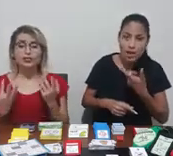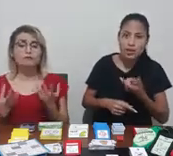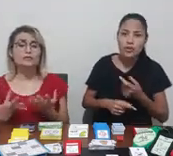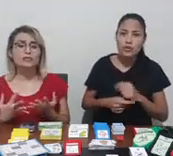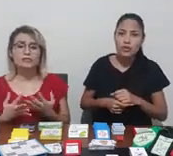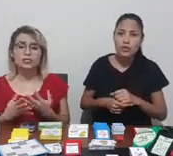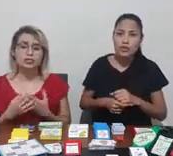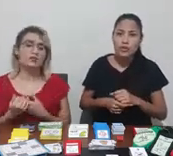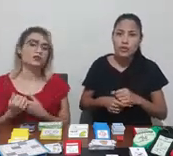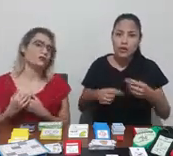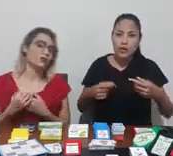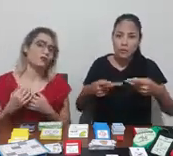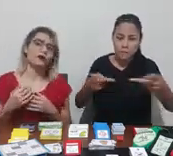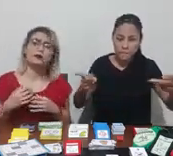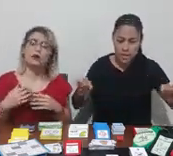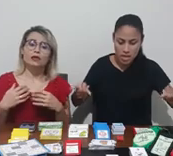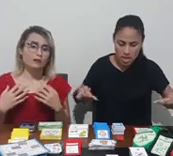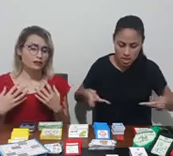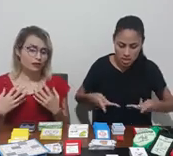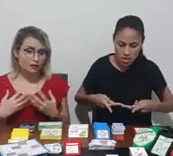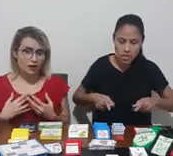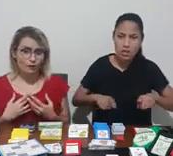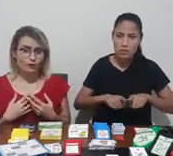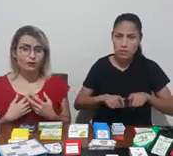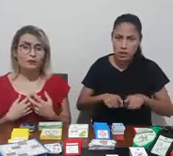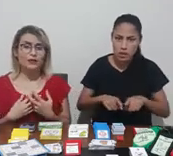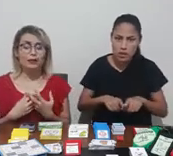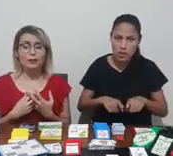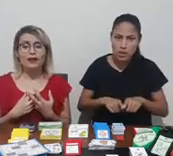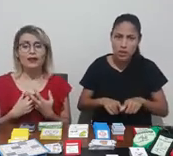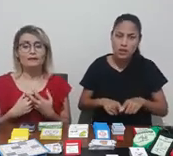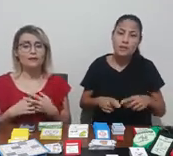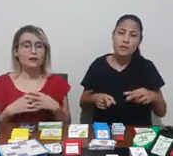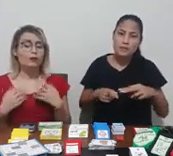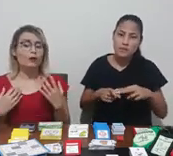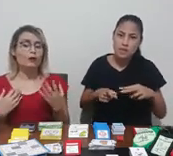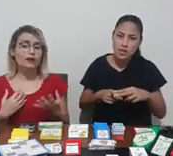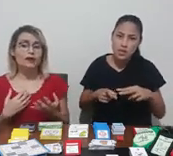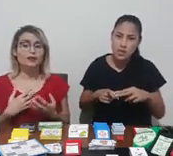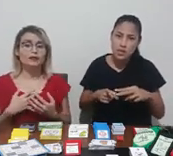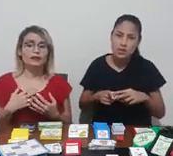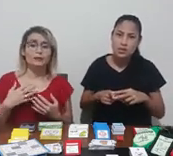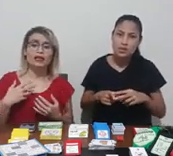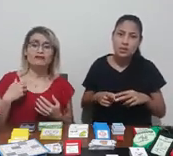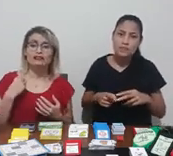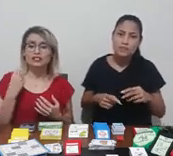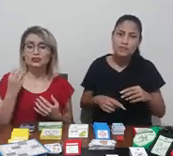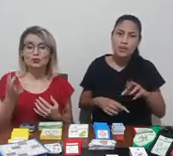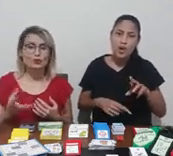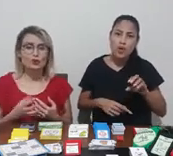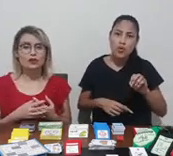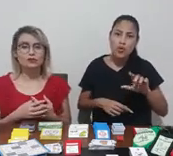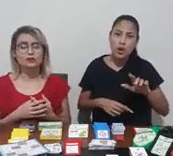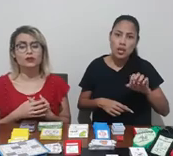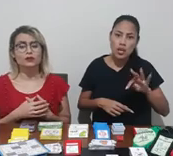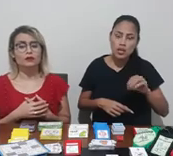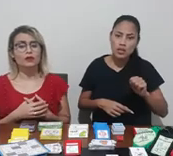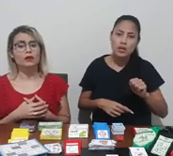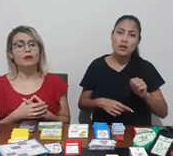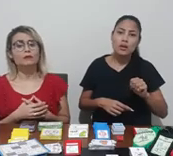Caixa de pizza a gente transforma em material, né? Para trabalhar uma roleta, trabalhar